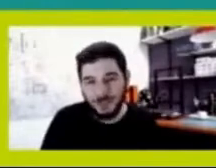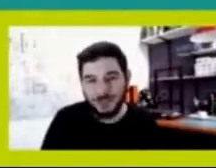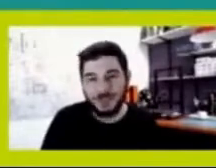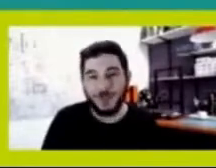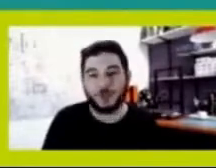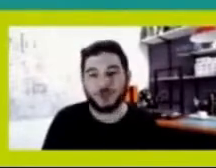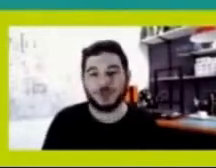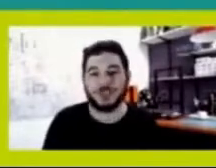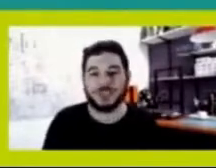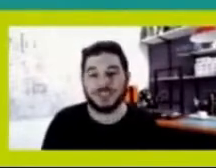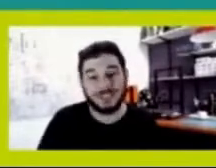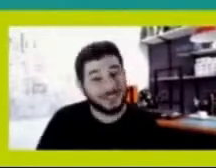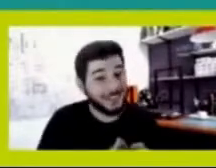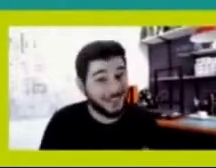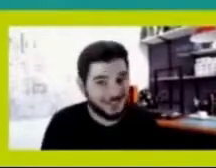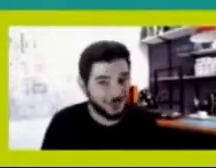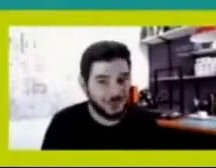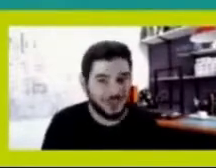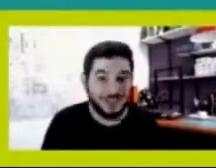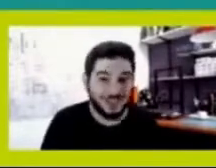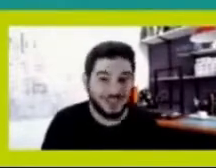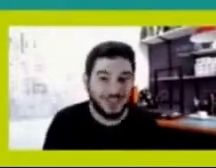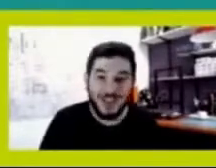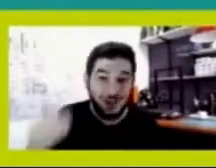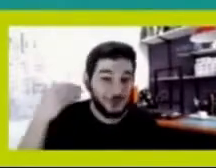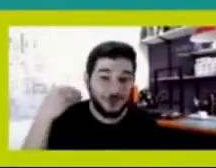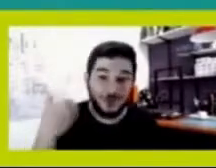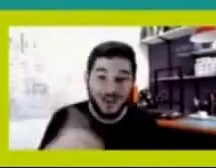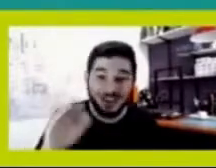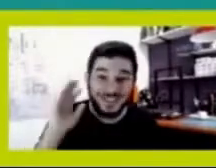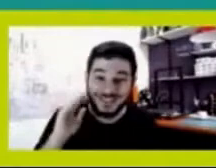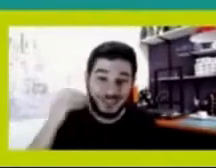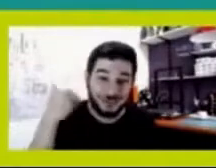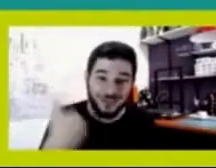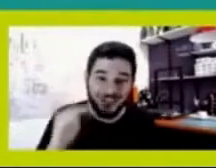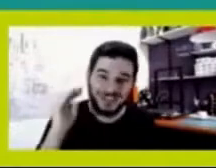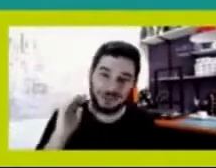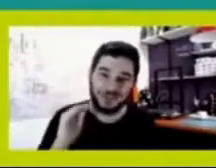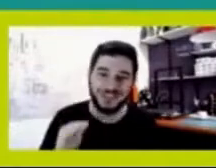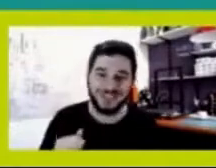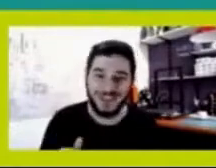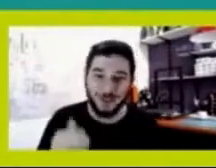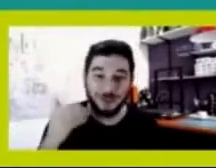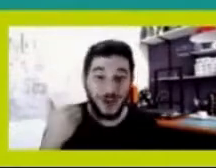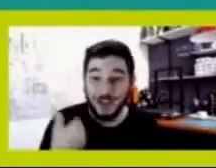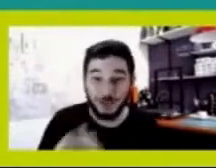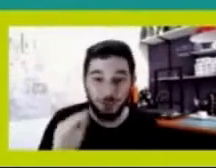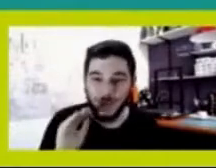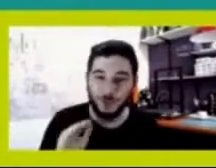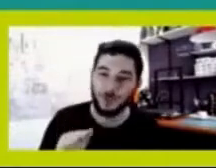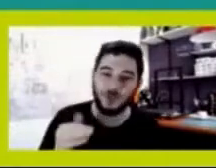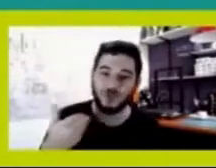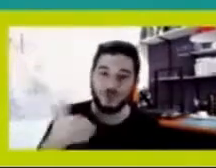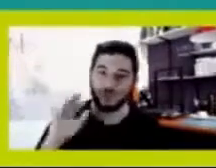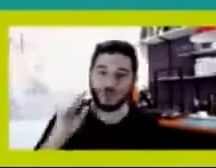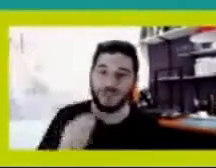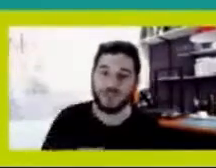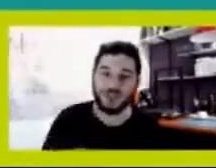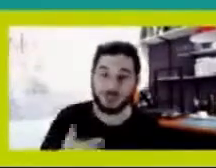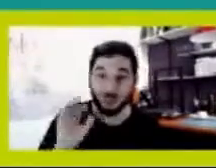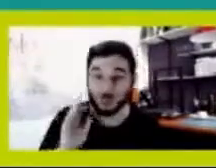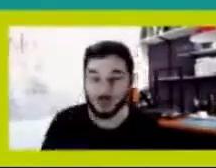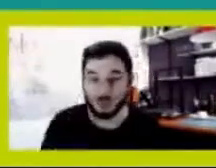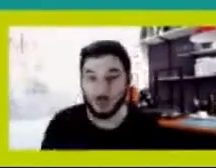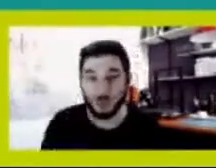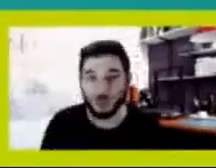não sabe. Então, é como se você dissesse assim, esses são os ingredientes, se vira aí nos 30. Faz o melhor bolo que